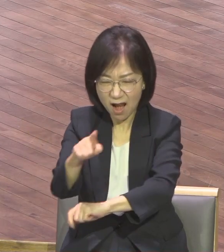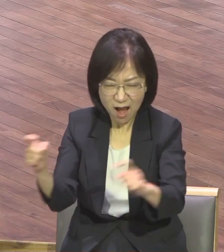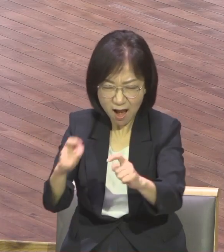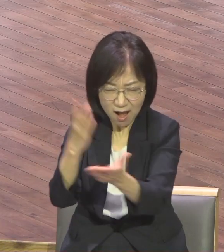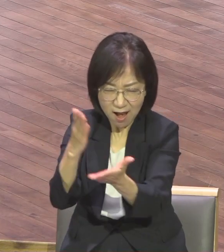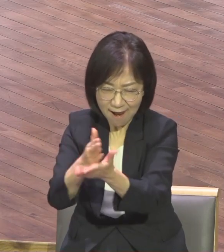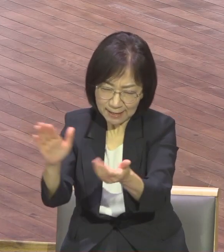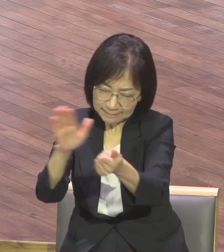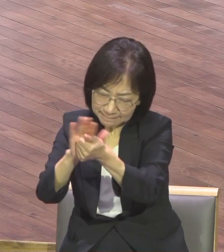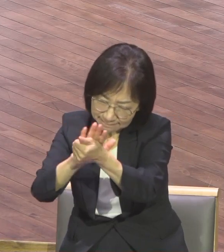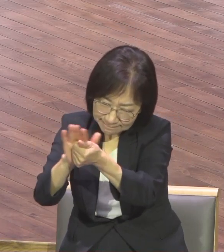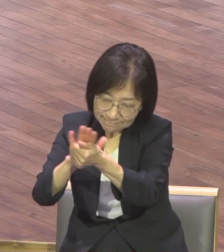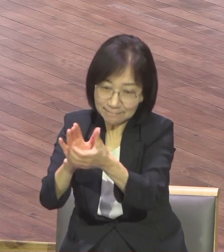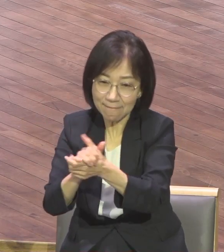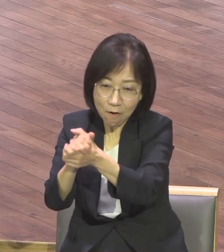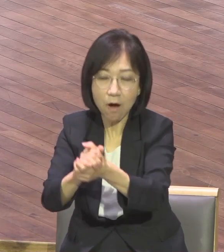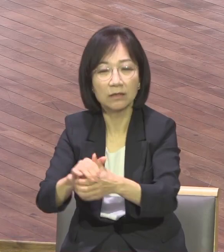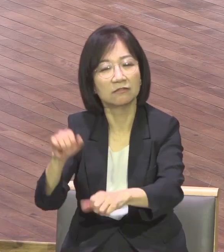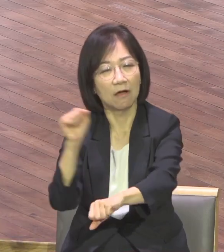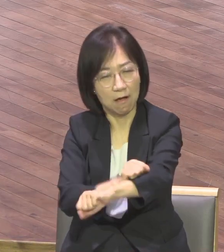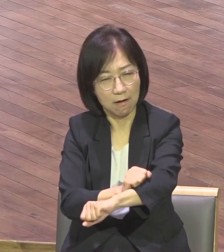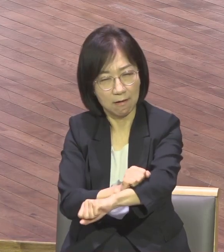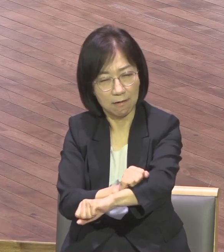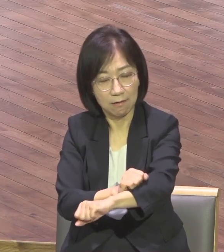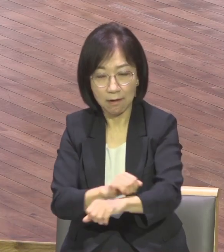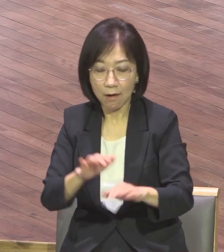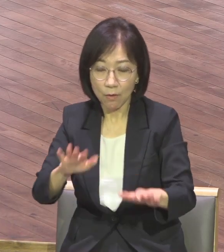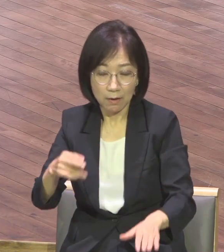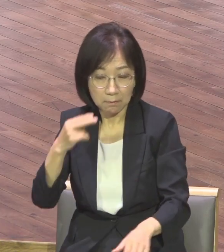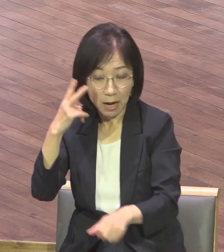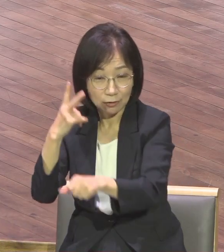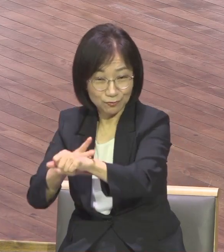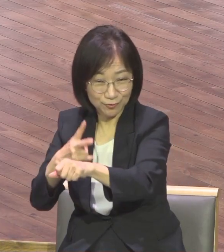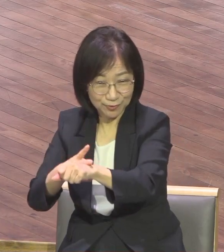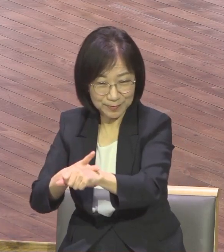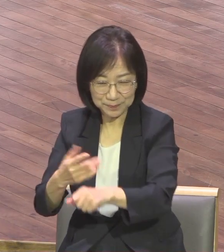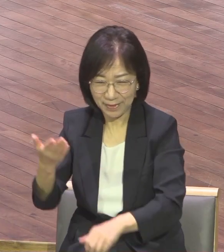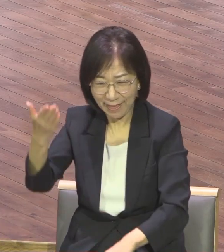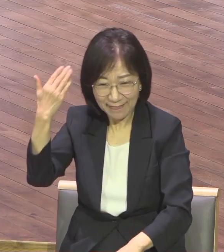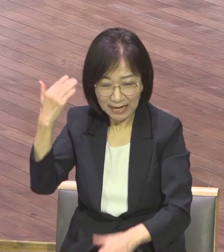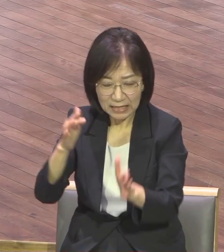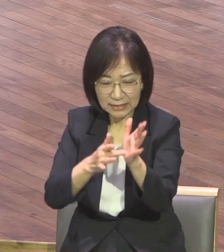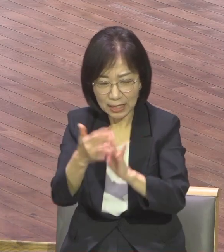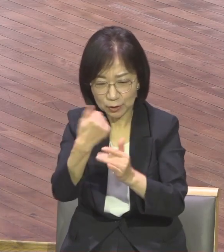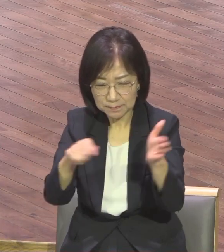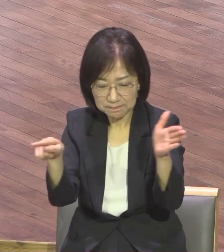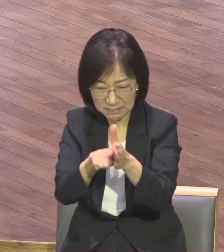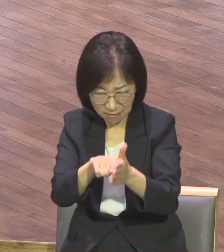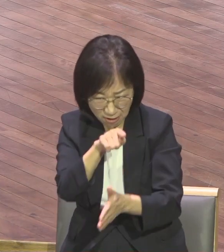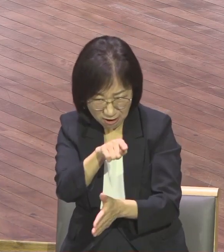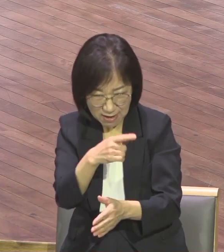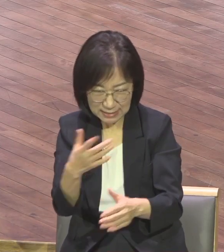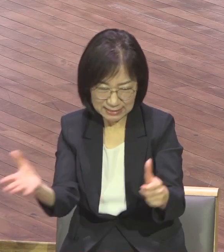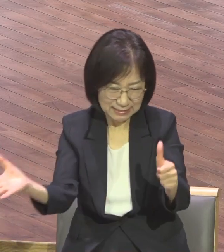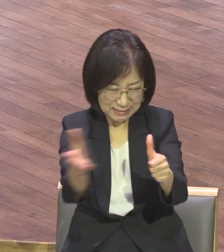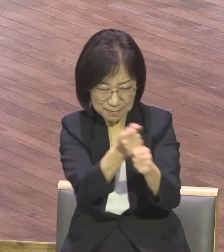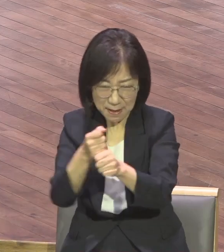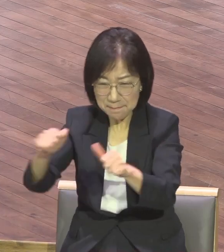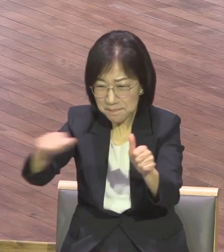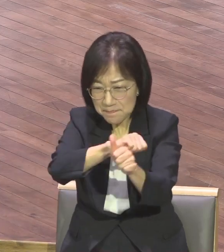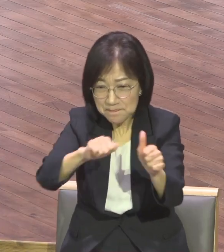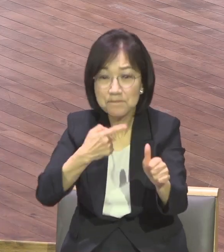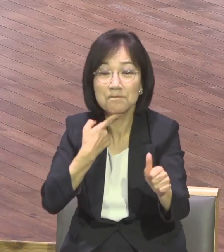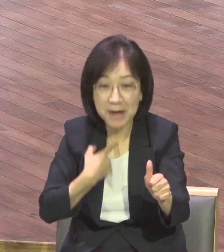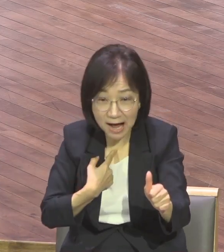피스메이커. 핍박이 짜있던 이 바울이 변해서 그야말로 전도자가 되었을 때 사람들이